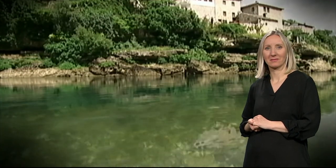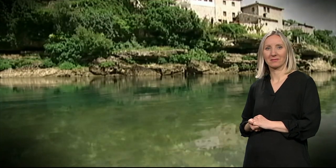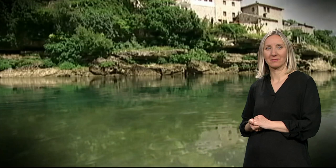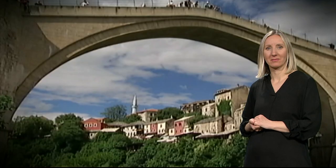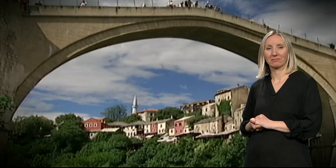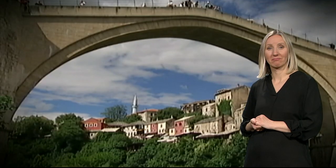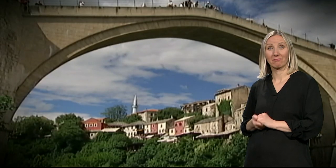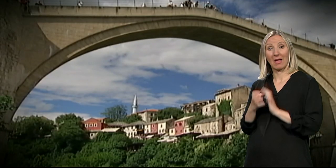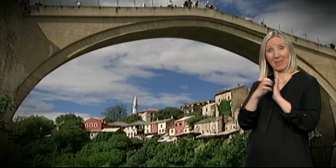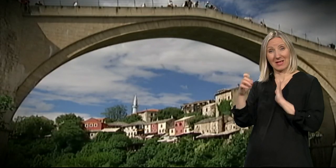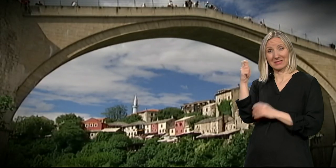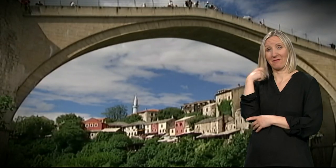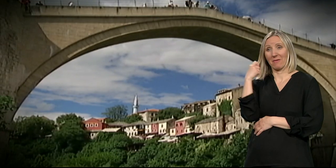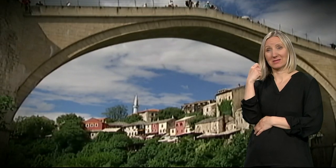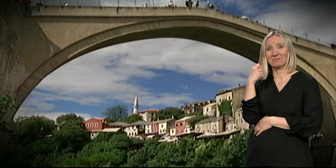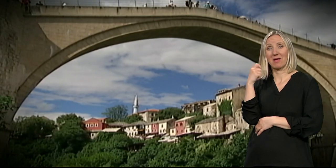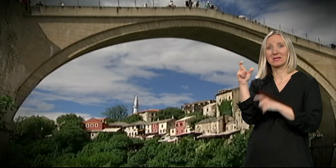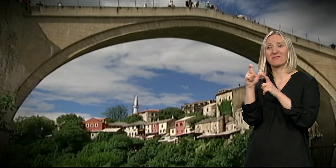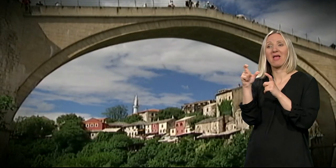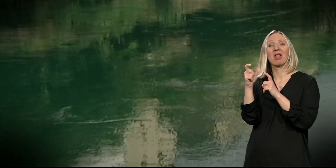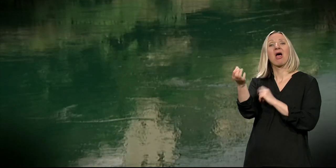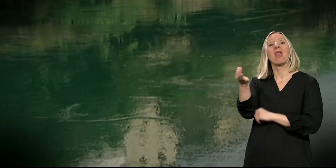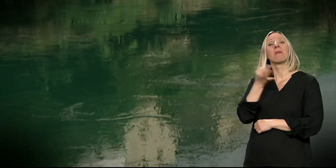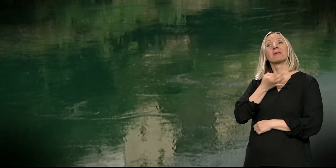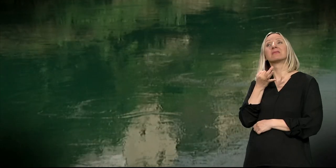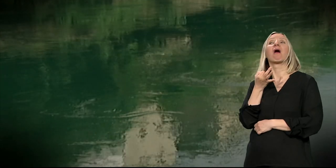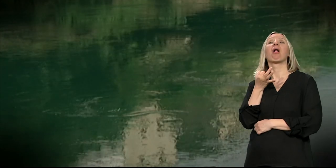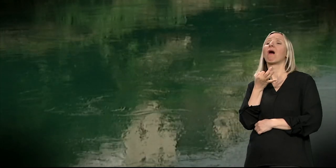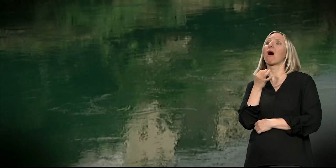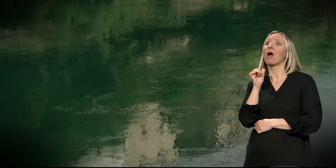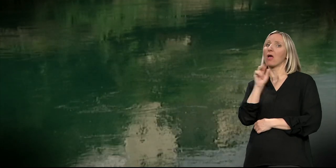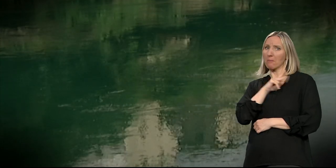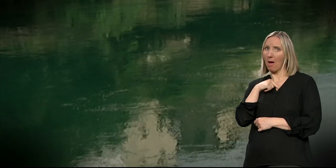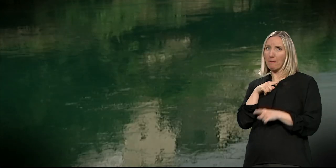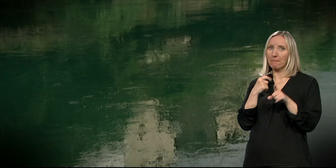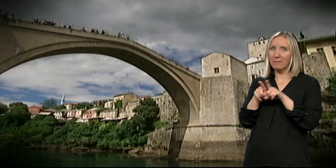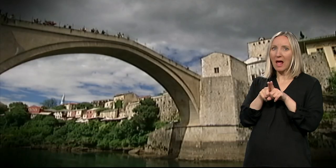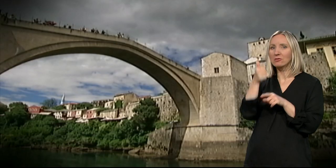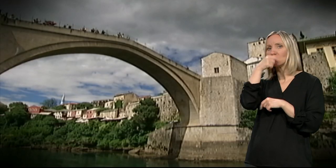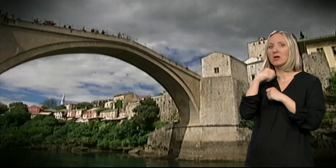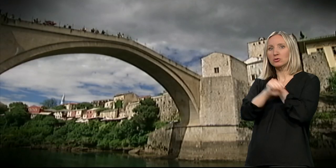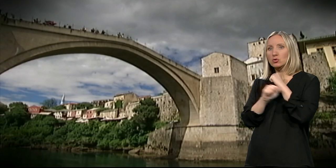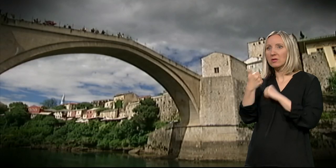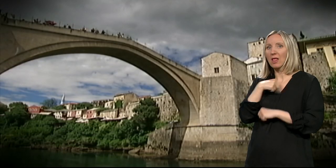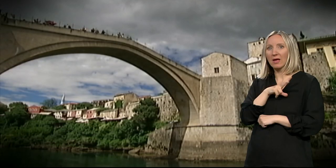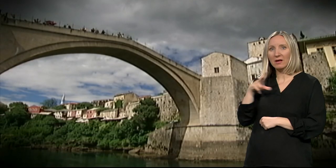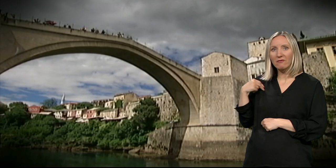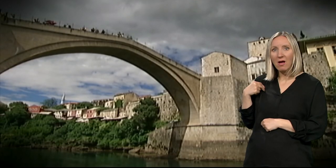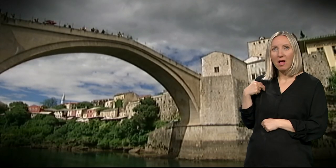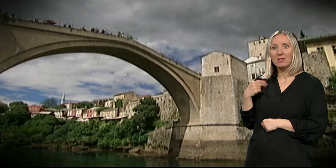Pitala me je, imam li brata, šta studiram, jesam li Hrvat, volim li